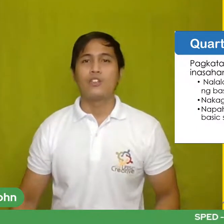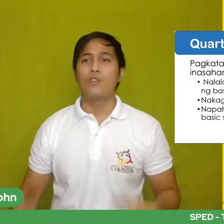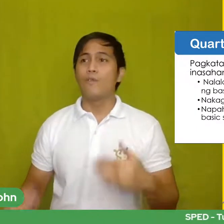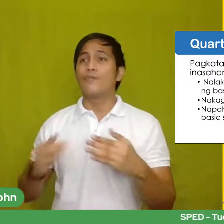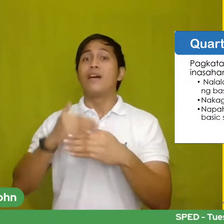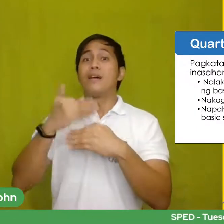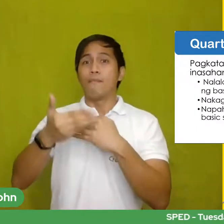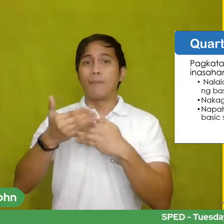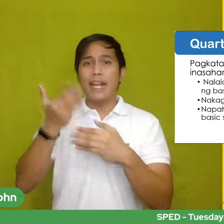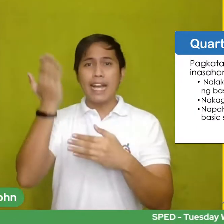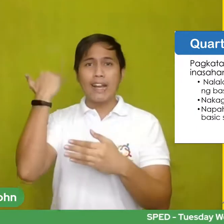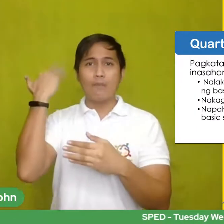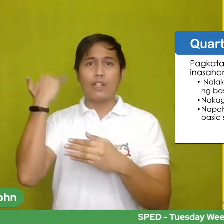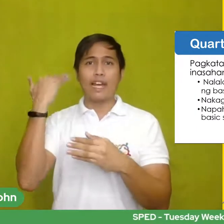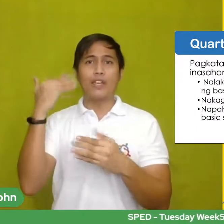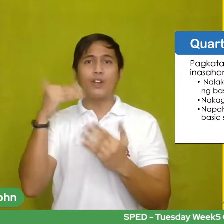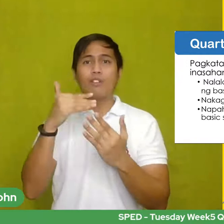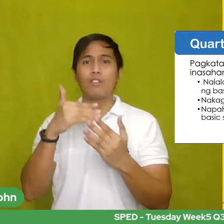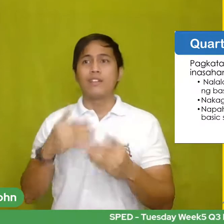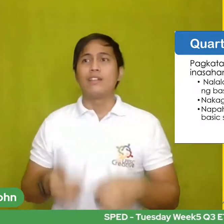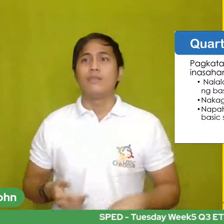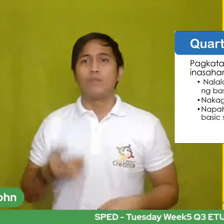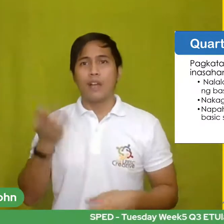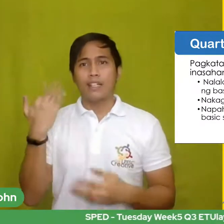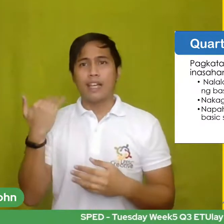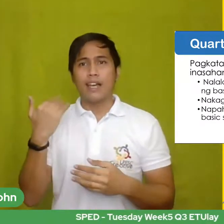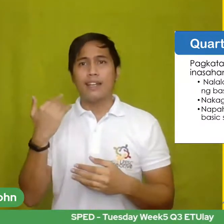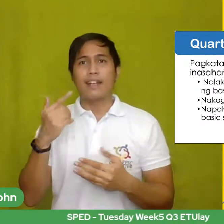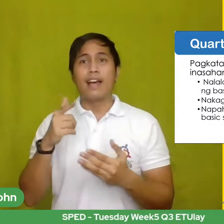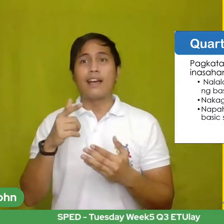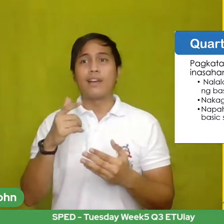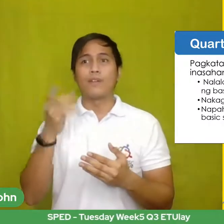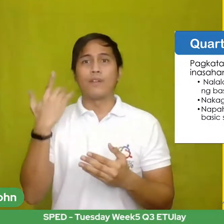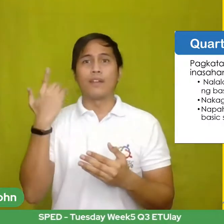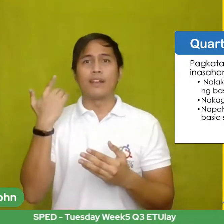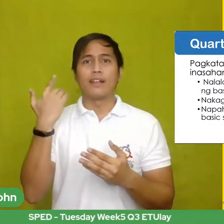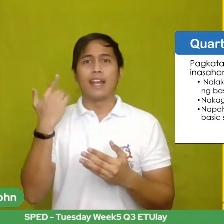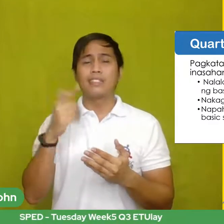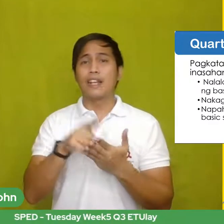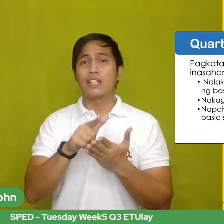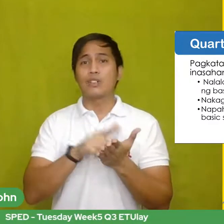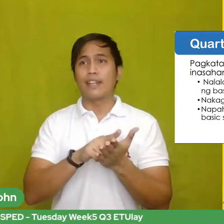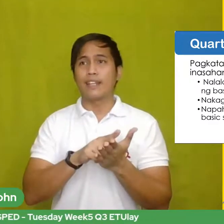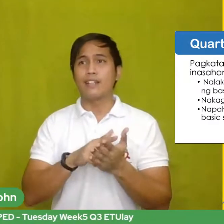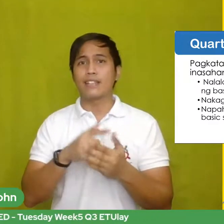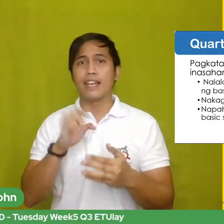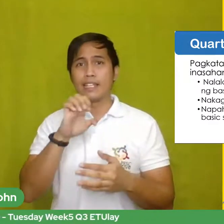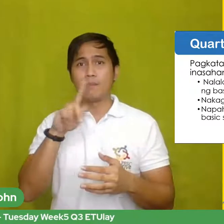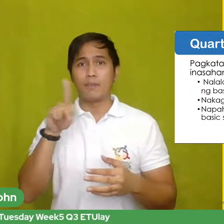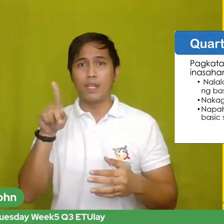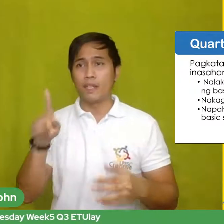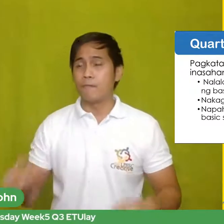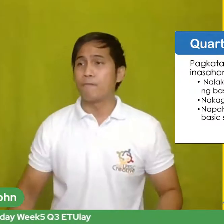So, magbalik-aral muna tayo mula sa last na lesson natin sa EPP.